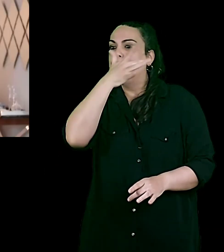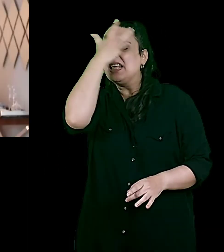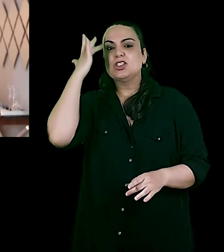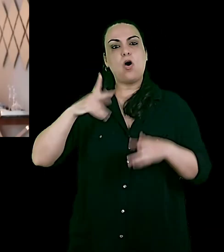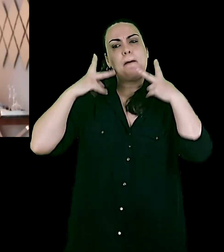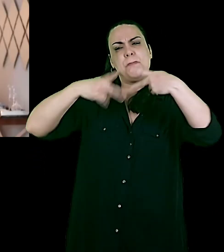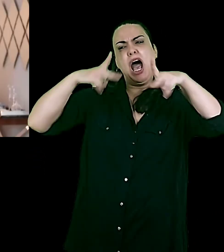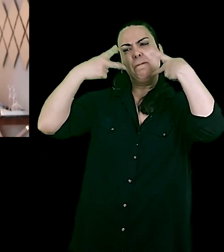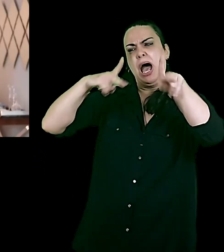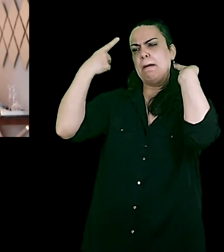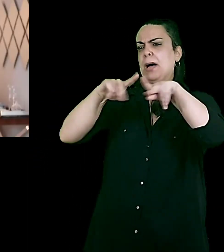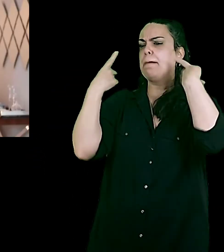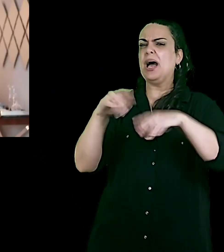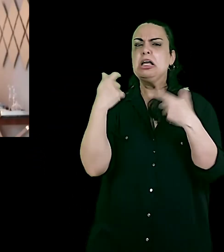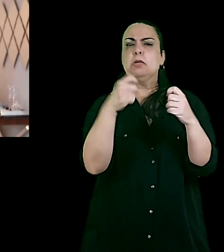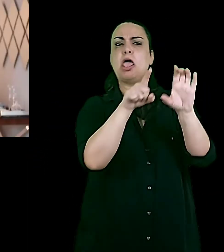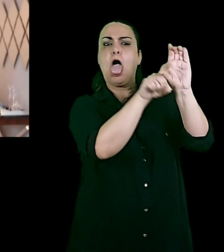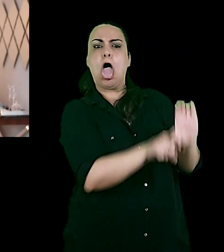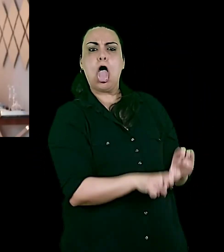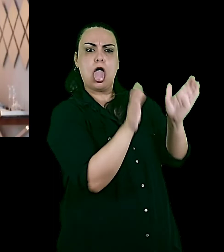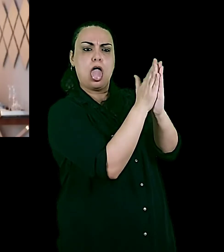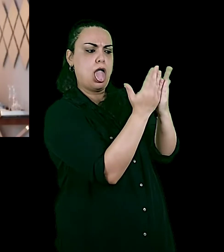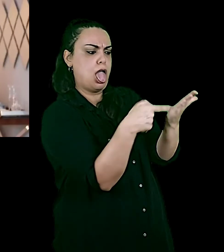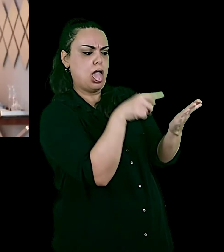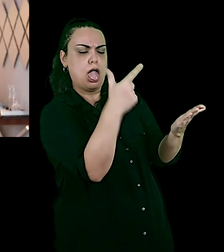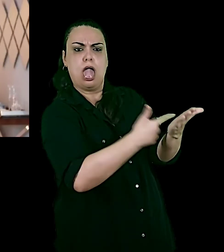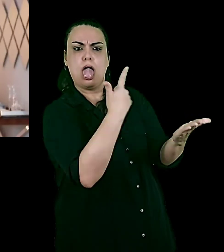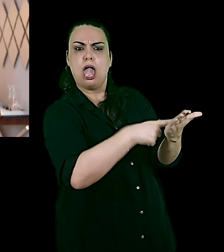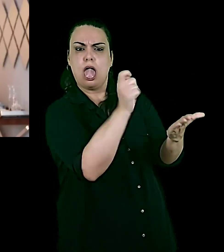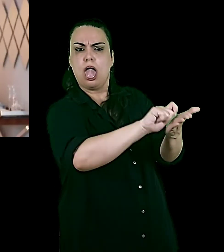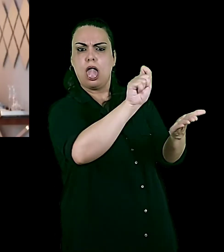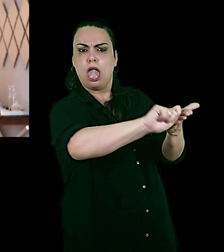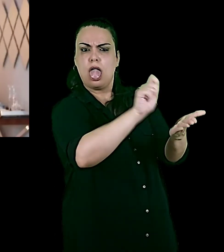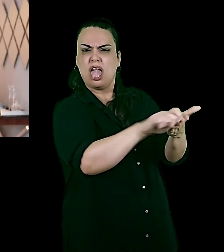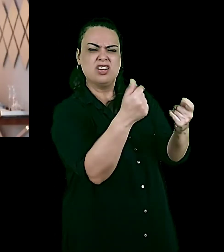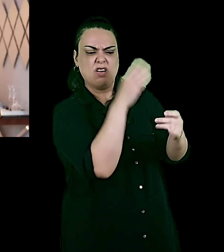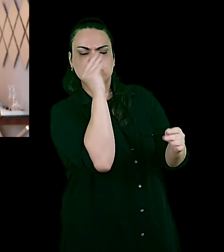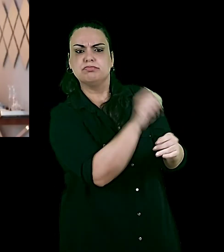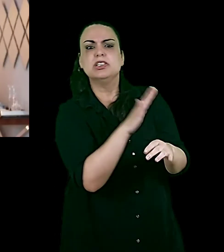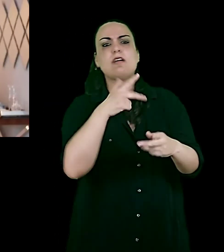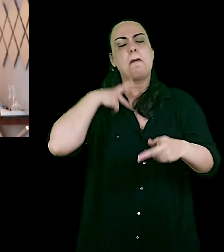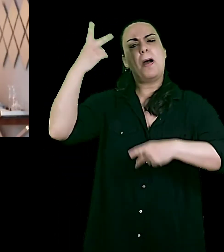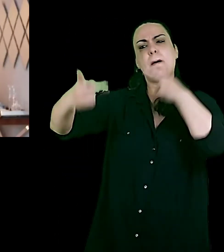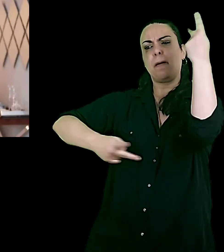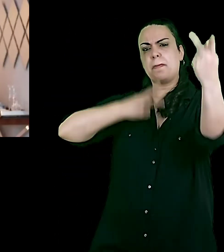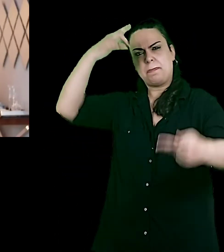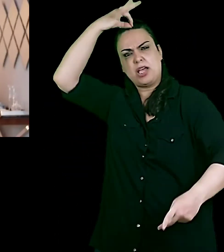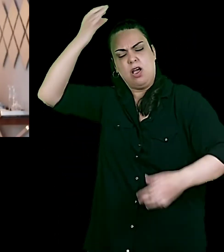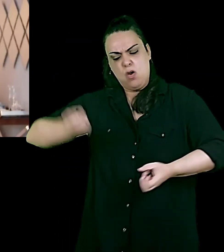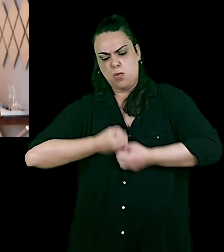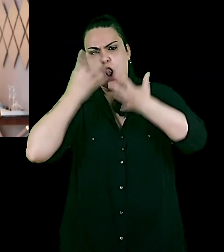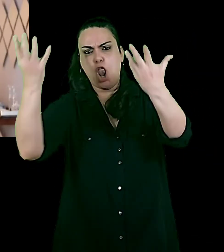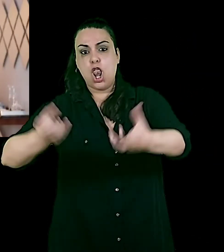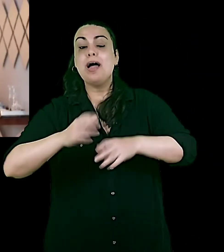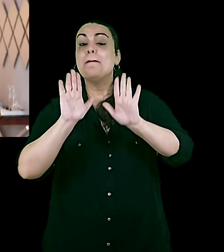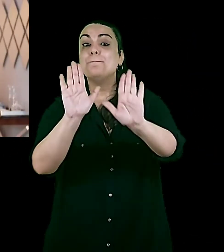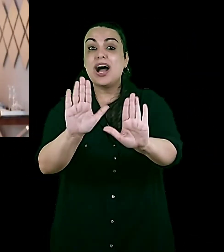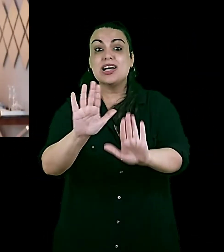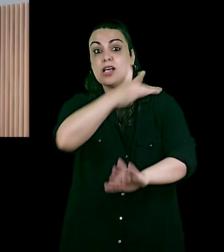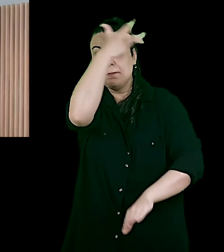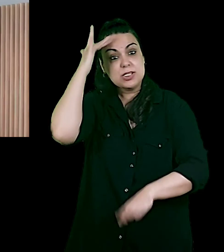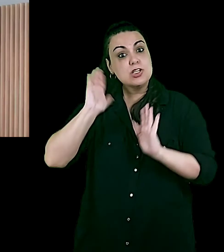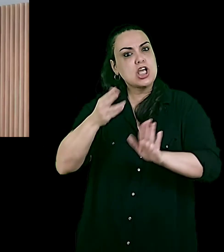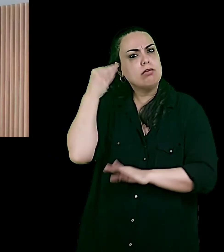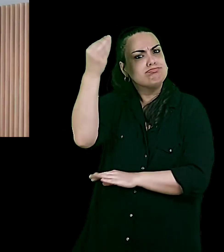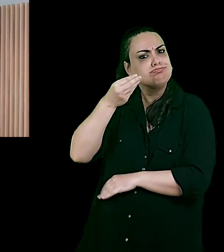já ministrou aquele sermão, já está experimentado naquele sermão. Ou ainda que não esteja experimentado no sermão, já está muito experimentado